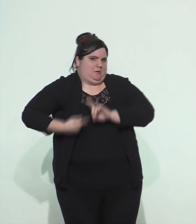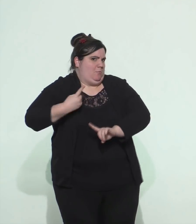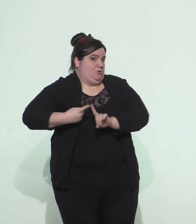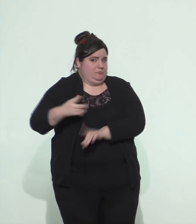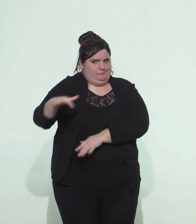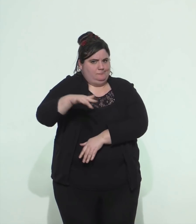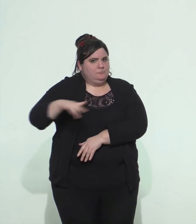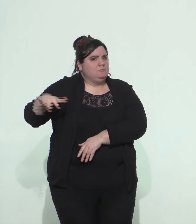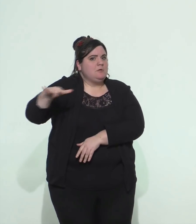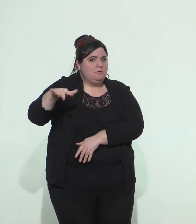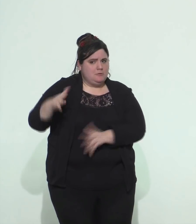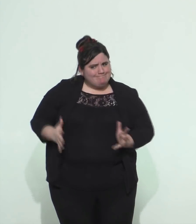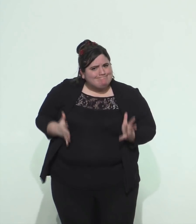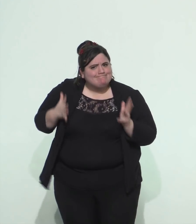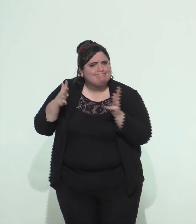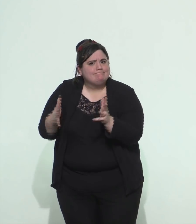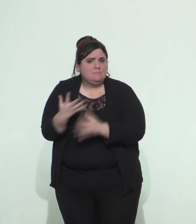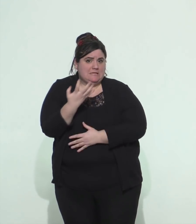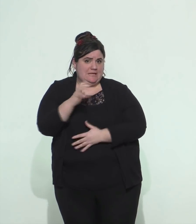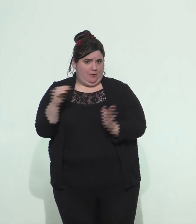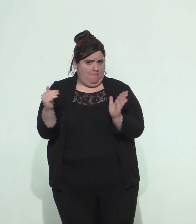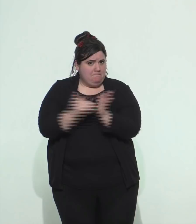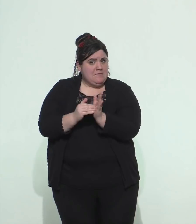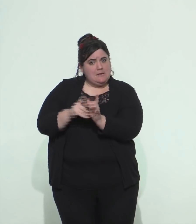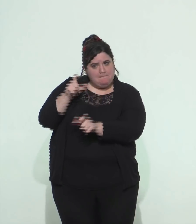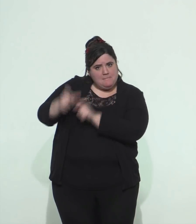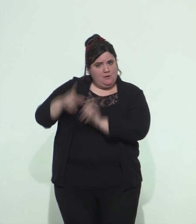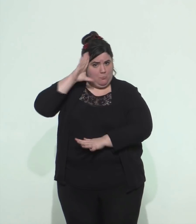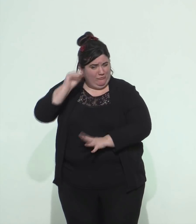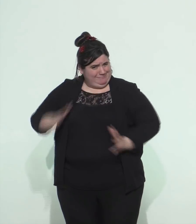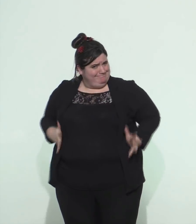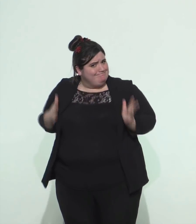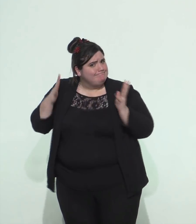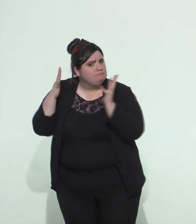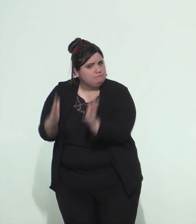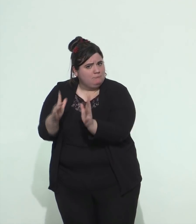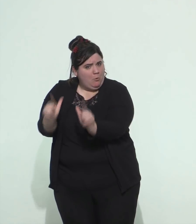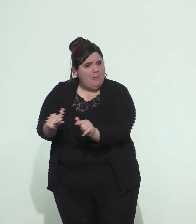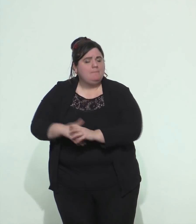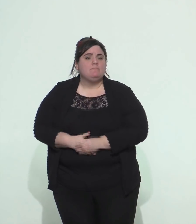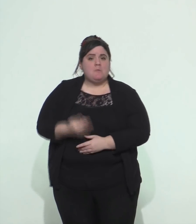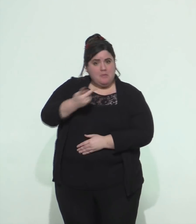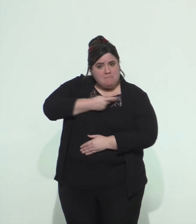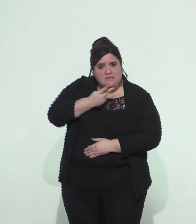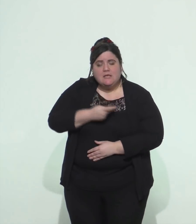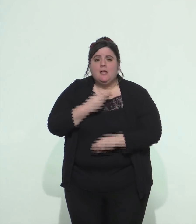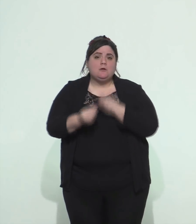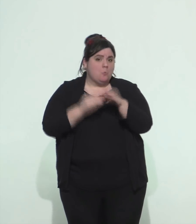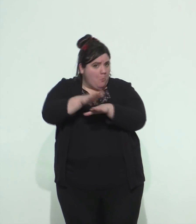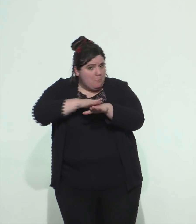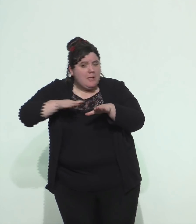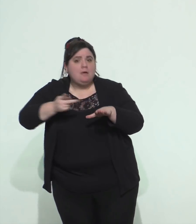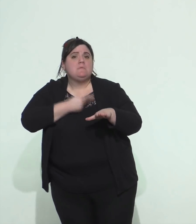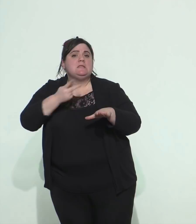social, le secteur médico-social, qui mobilise plus de 400 000 professionnels très engagés dans le champ du médical, du paramédical, du